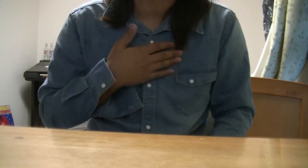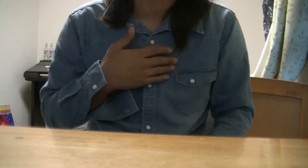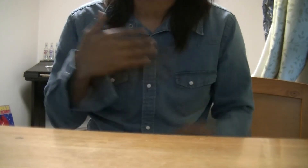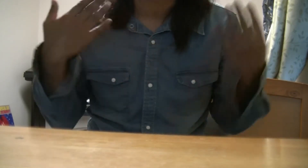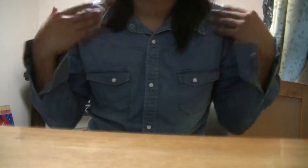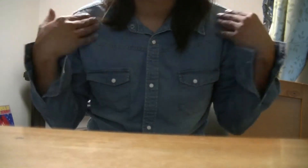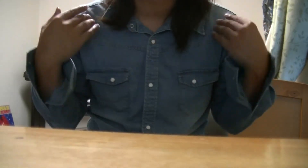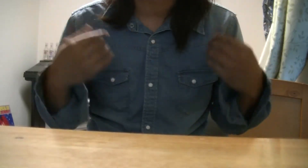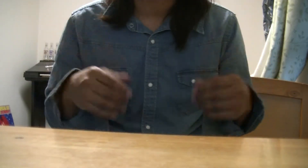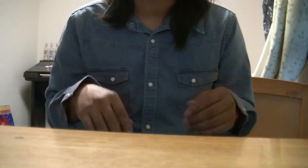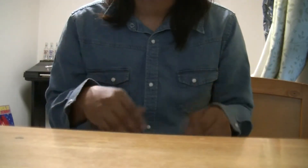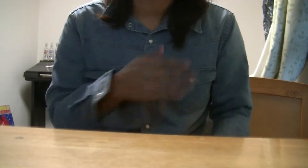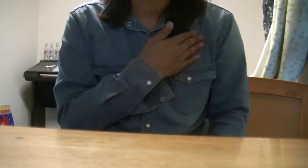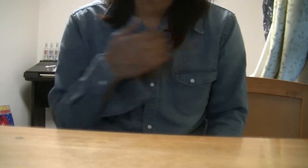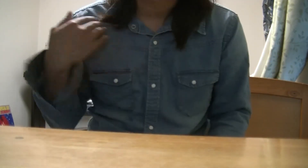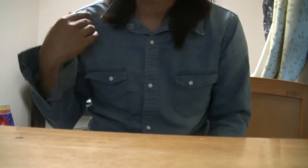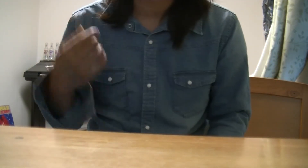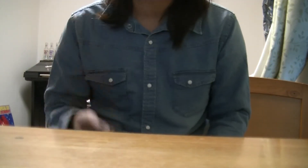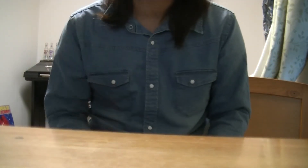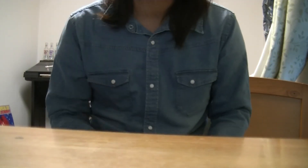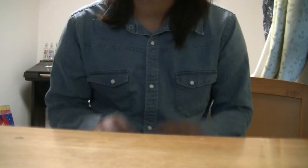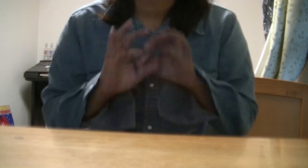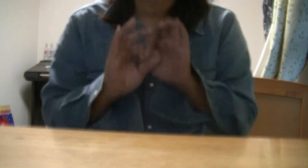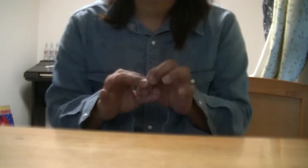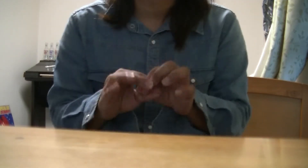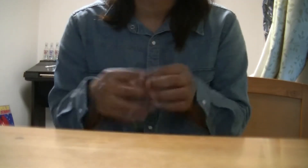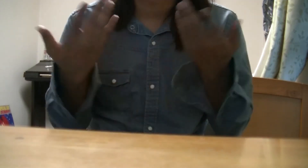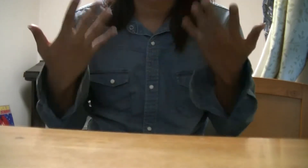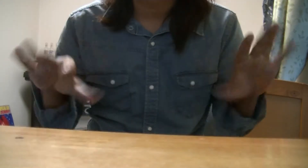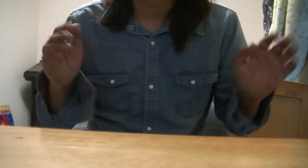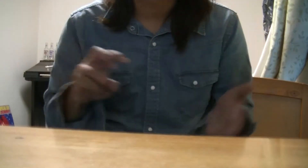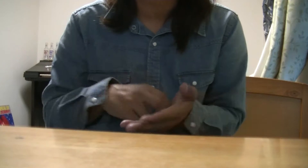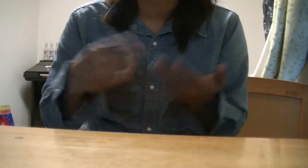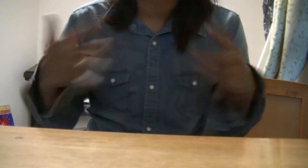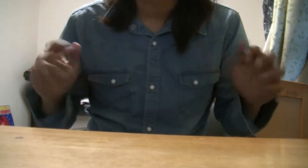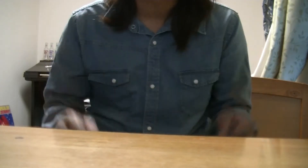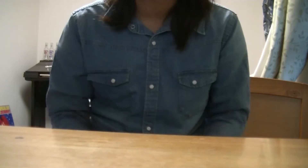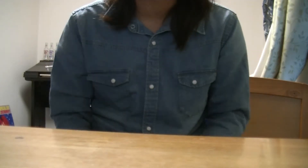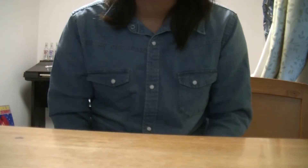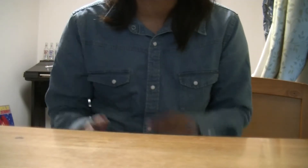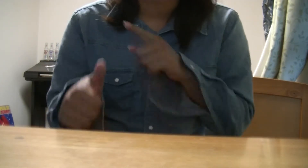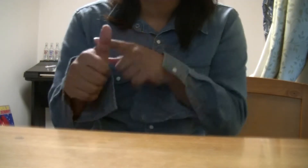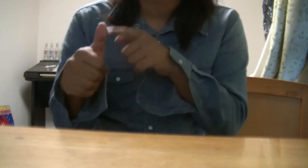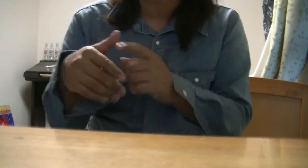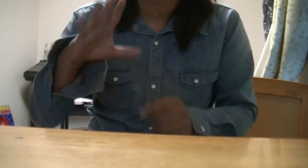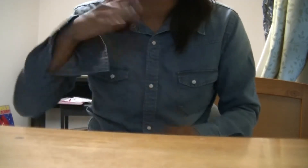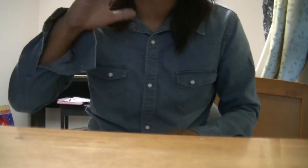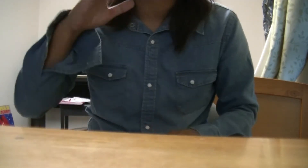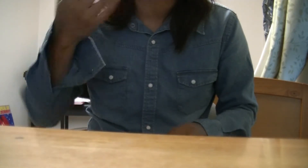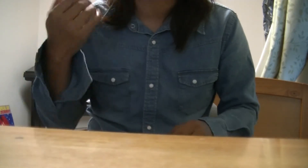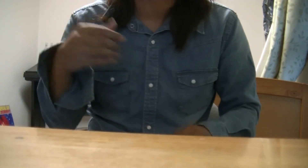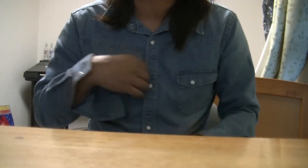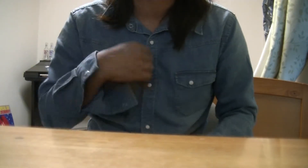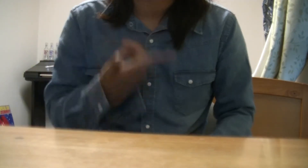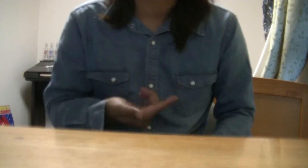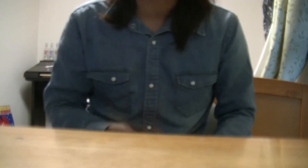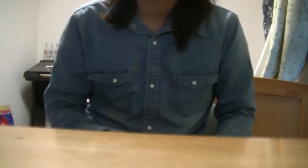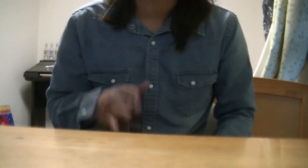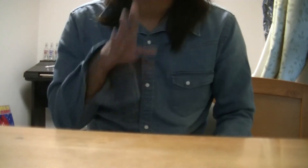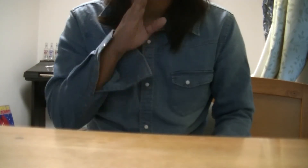出来事でジャッジしないってことです。お父さんが知らんだから嫌いなのは本当は